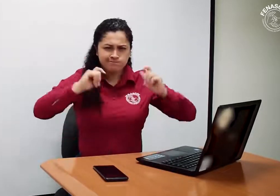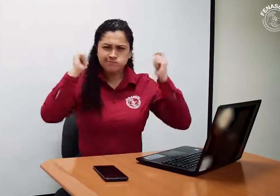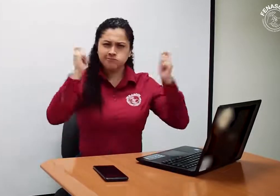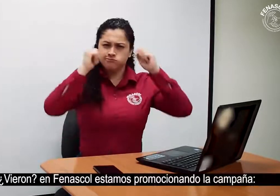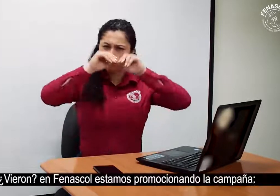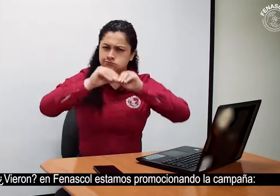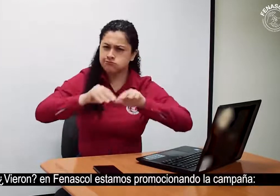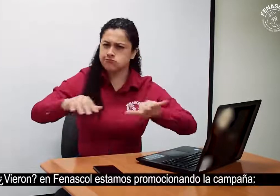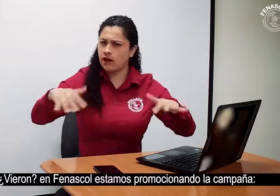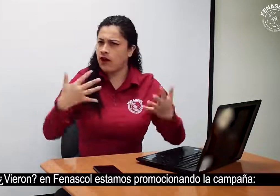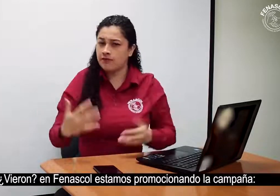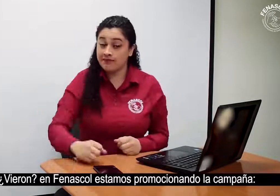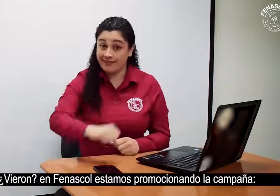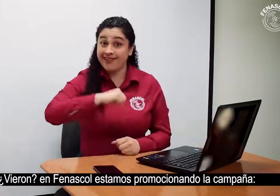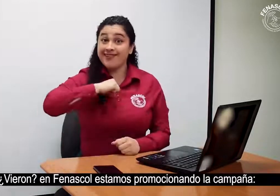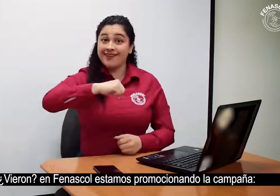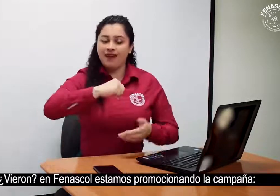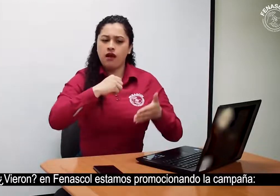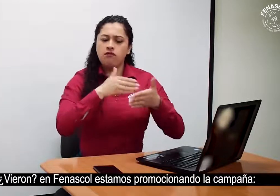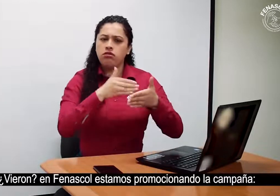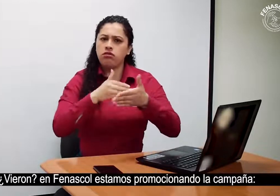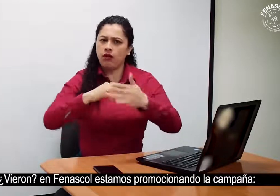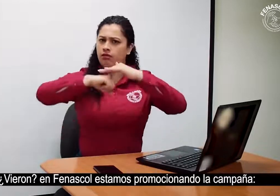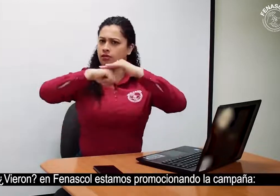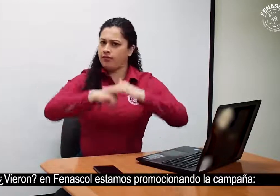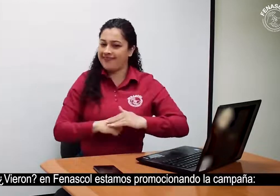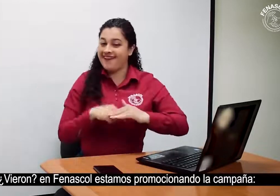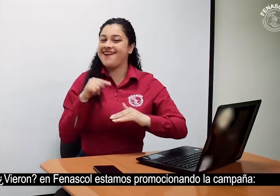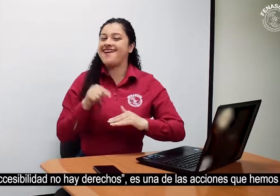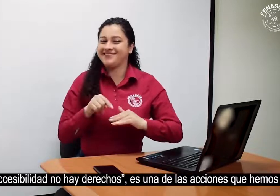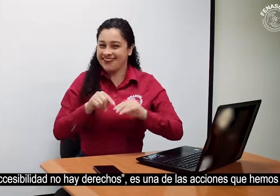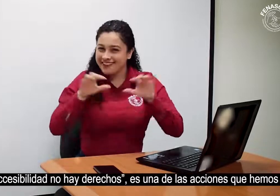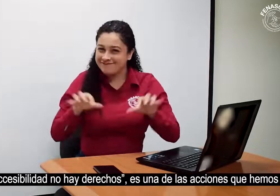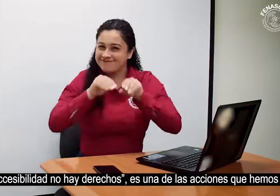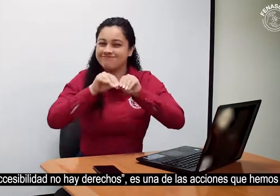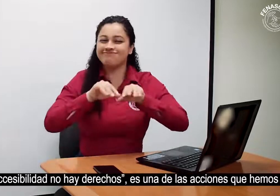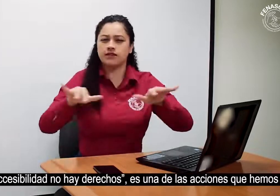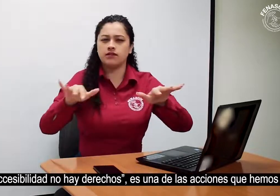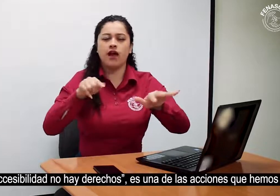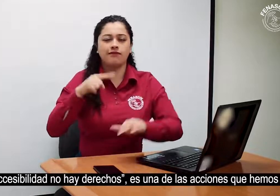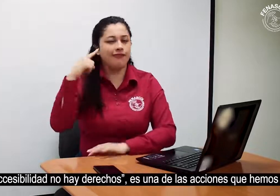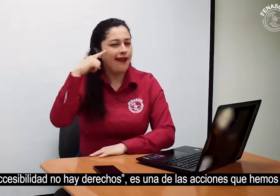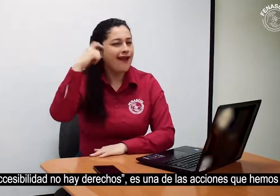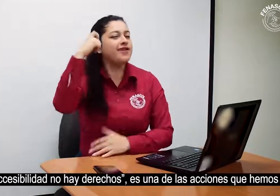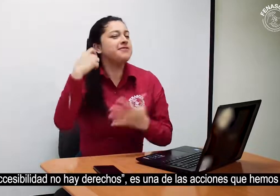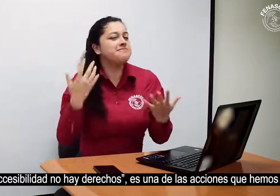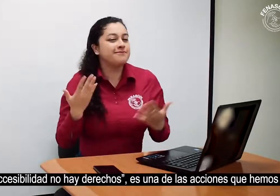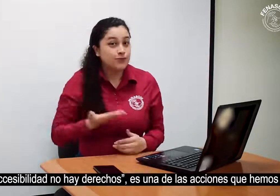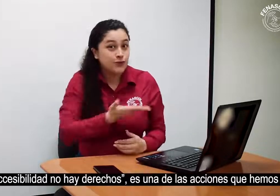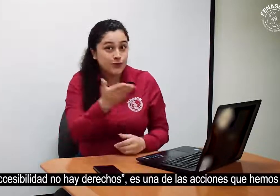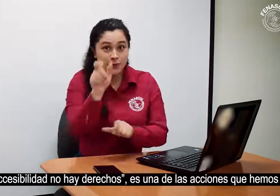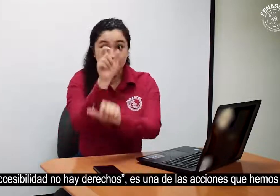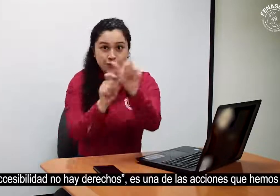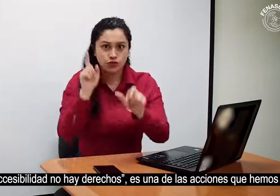¿Vieron? En Fenascol estamos promocionando la campaña Sin Accesibilidad No Hay Derechos. Es una de las acciones que hemos